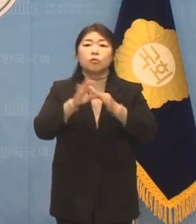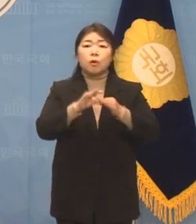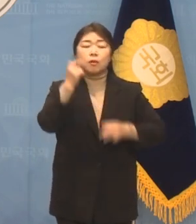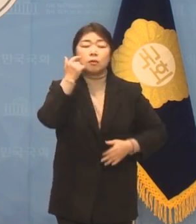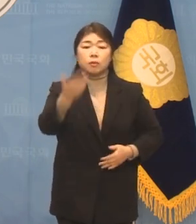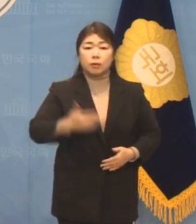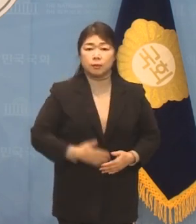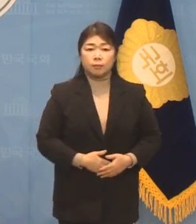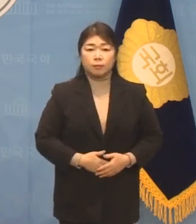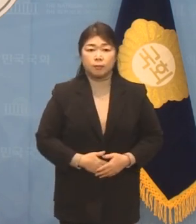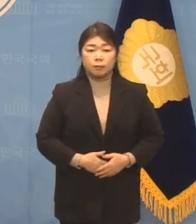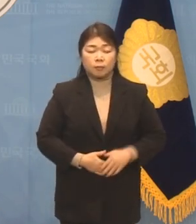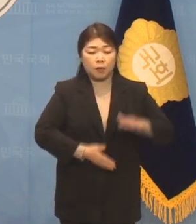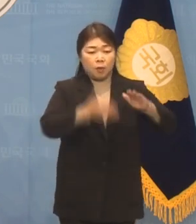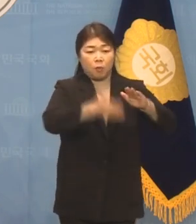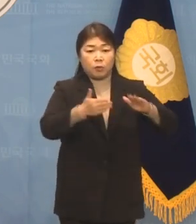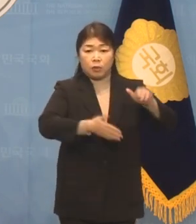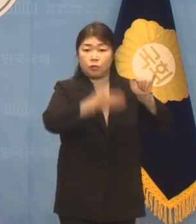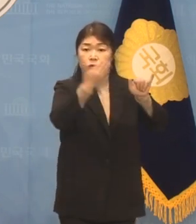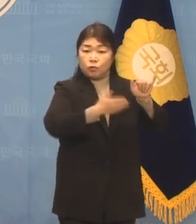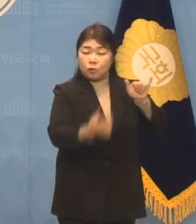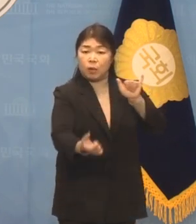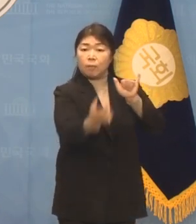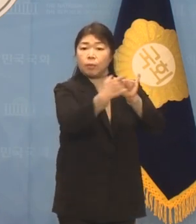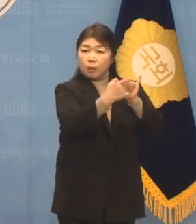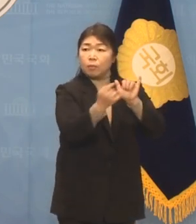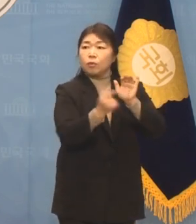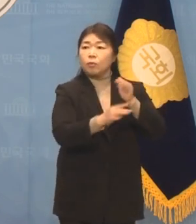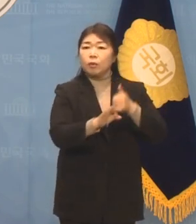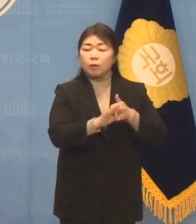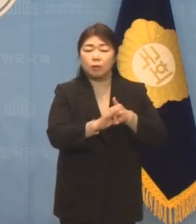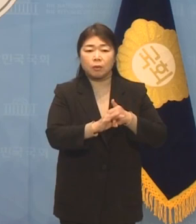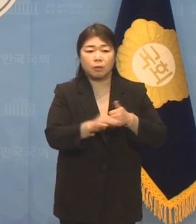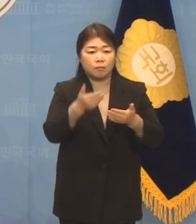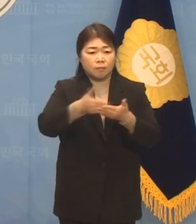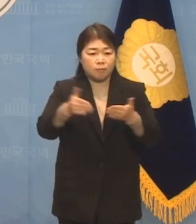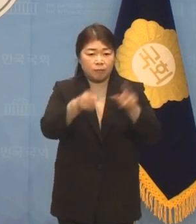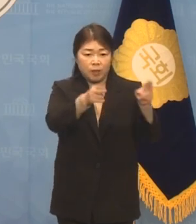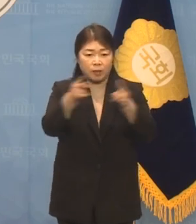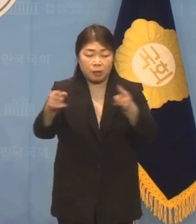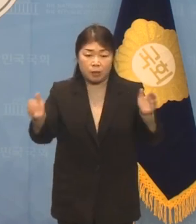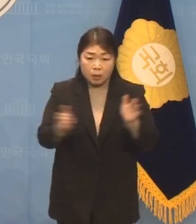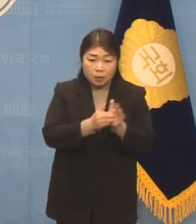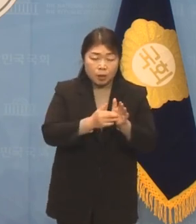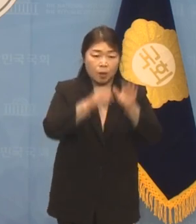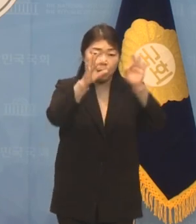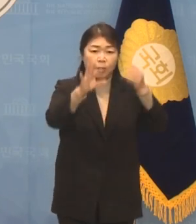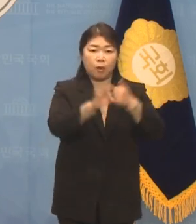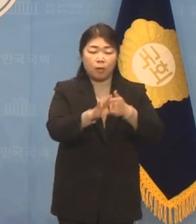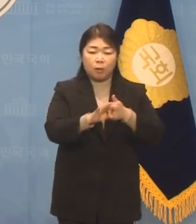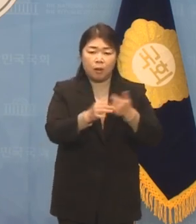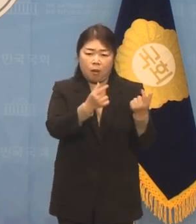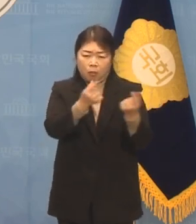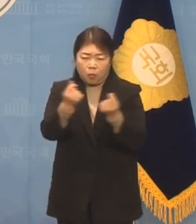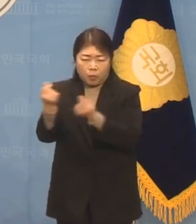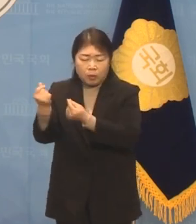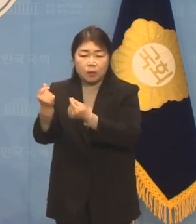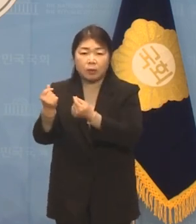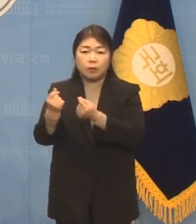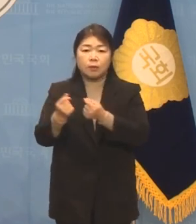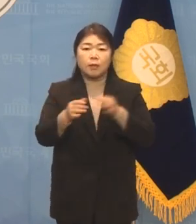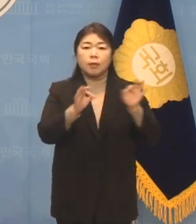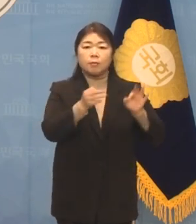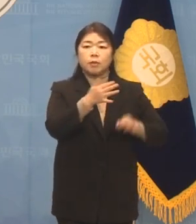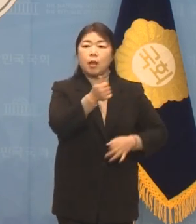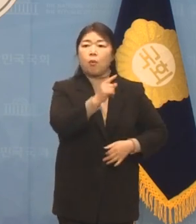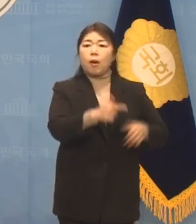공식 유튜브에 올라온 영상이 썸네일마저 거의 동일한 형태로 김채환의